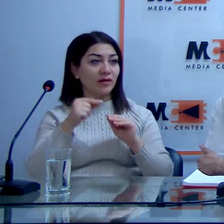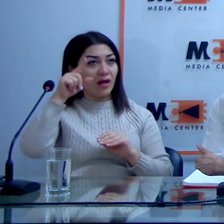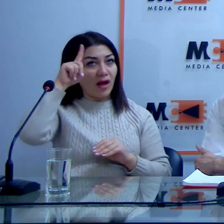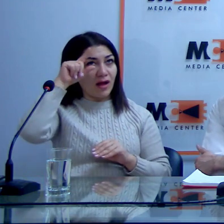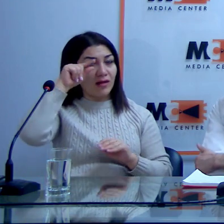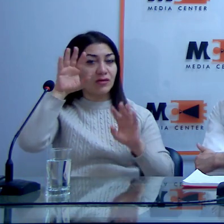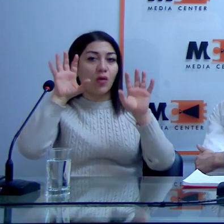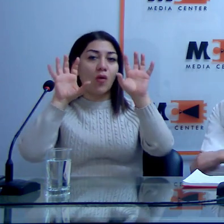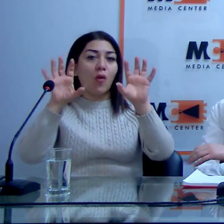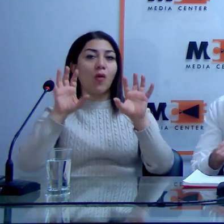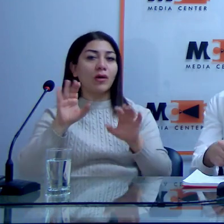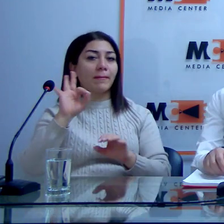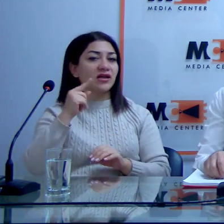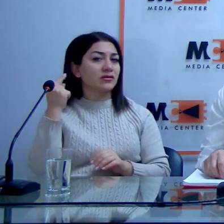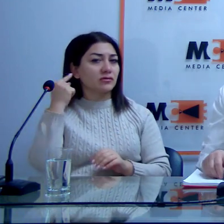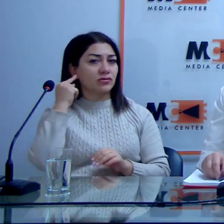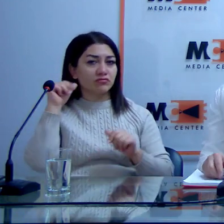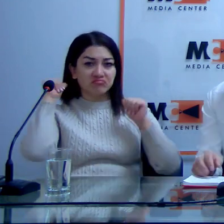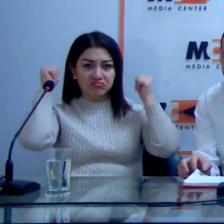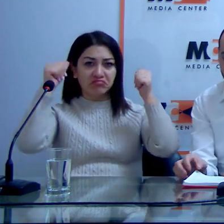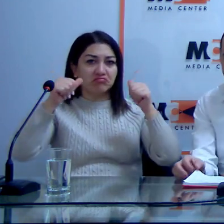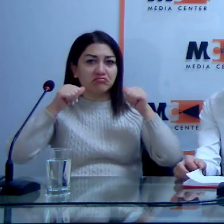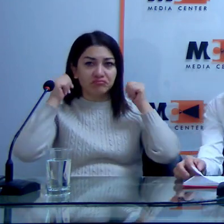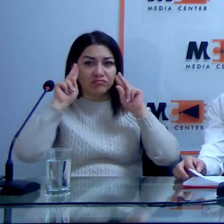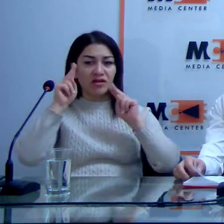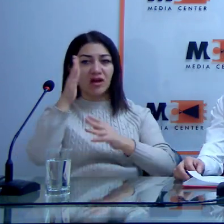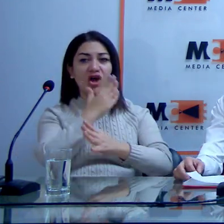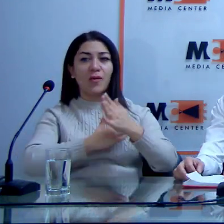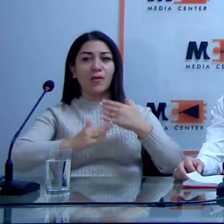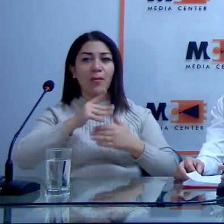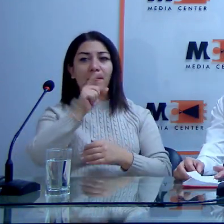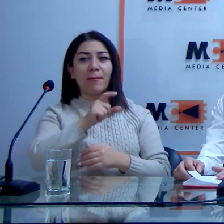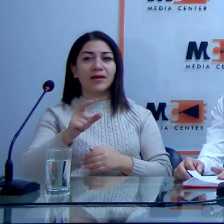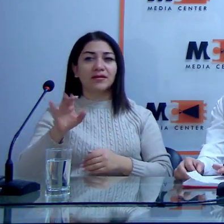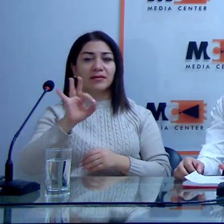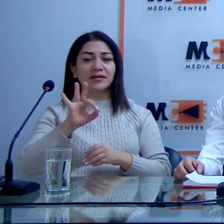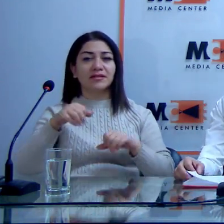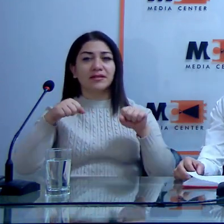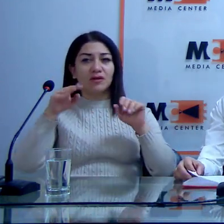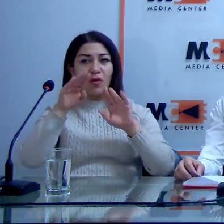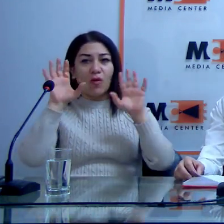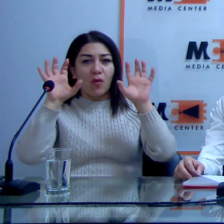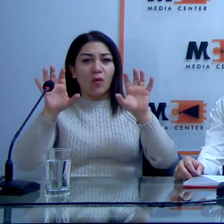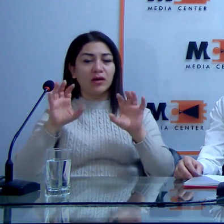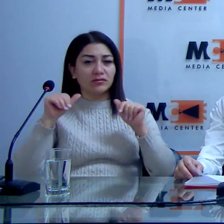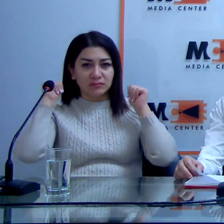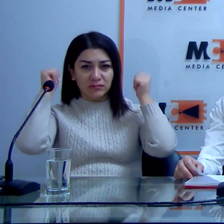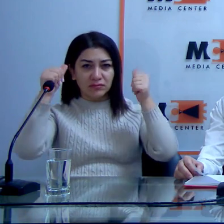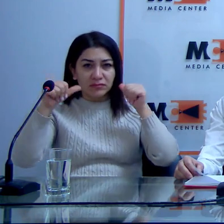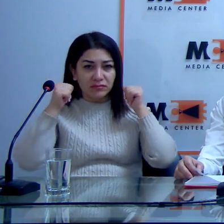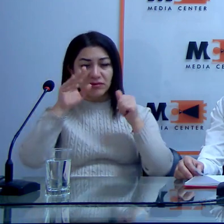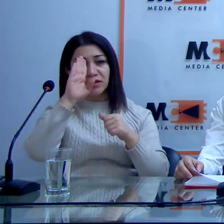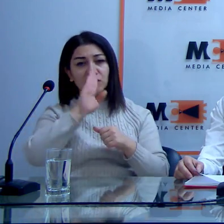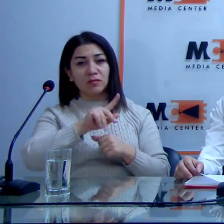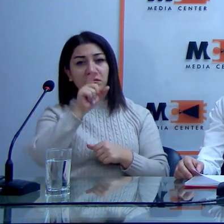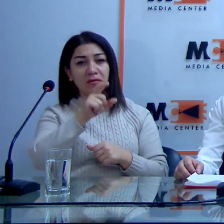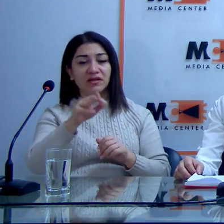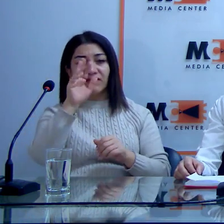օրենքի մասին, հա, հաշմանդամություն ունեցող անձանց իրավունքների վերաբերյալ, թույլ լսող անձանց գրեթե 60%-ը չի